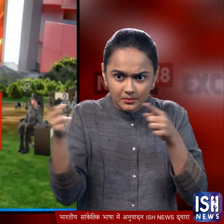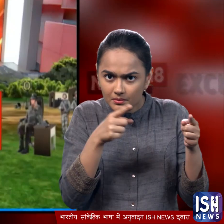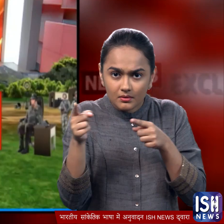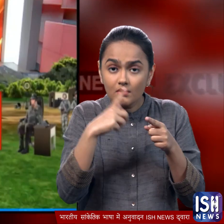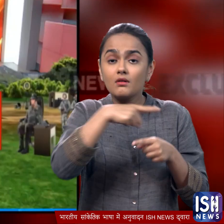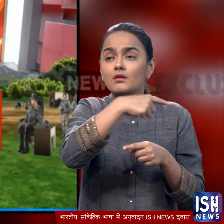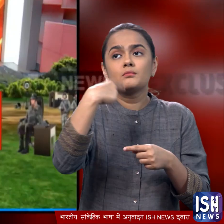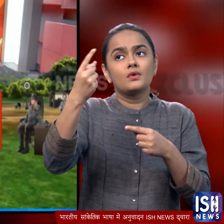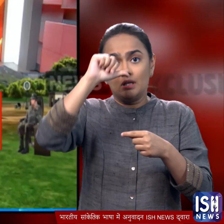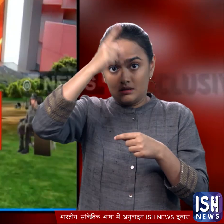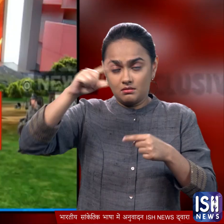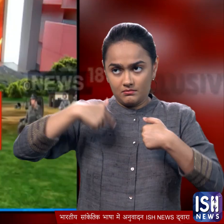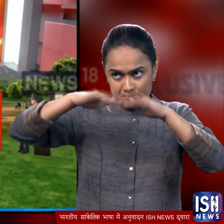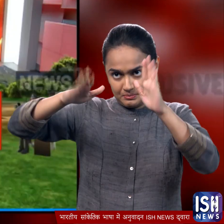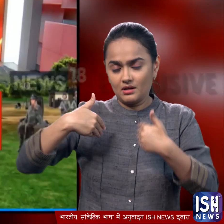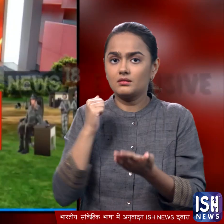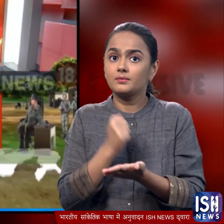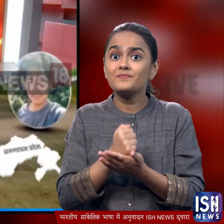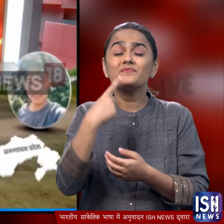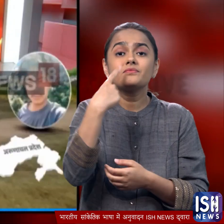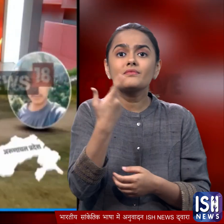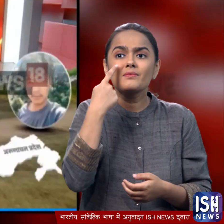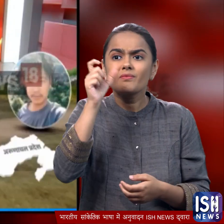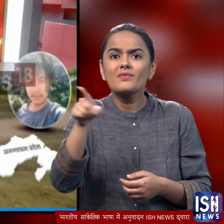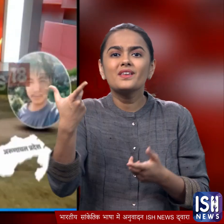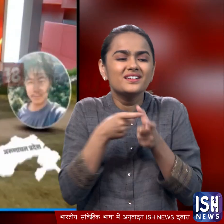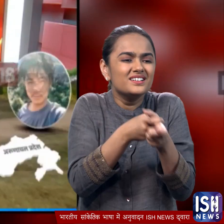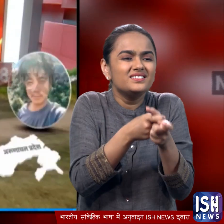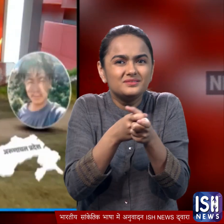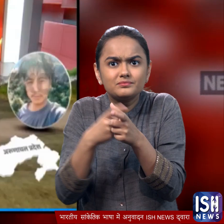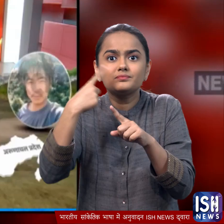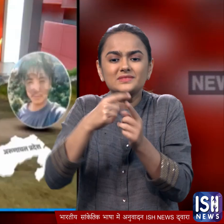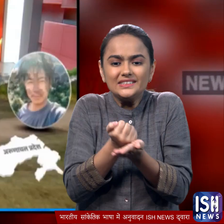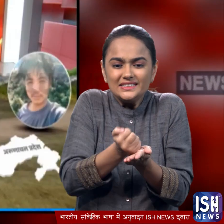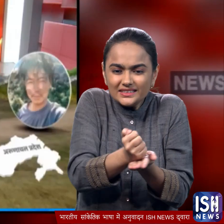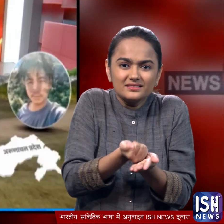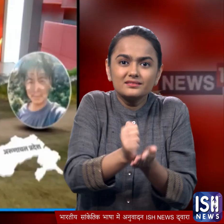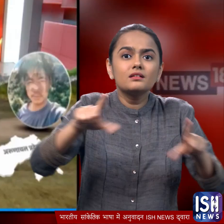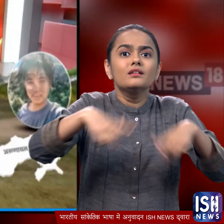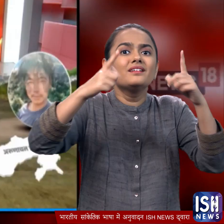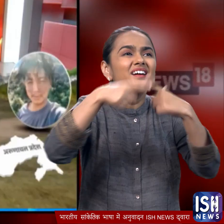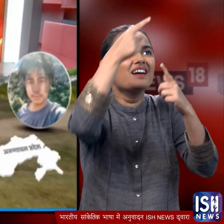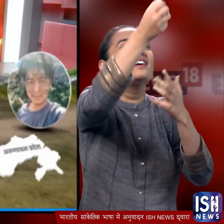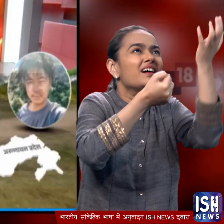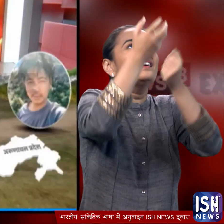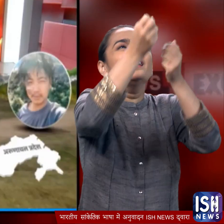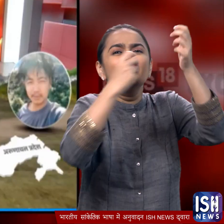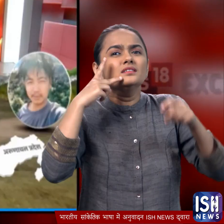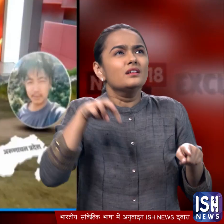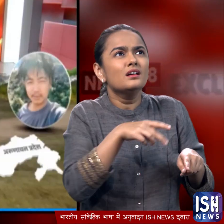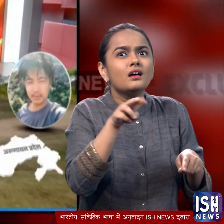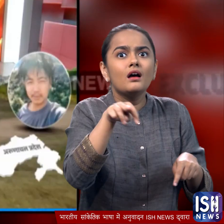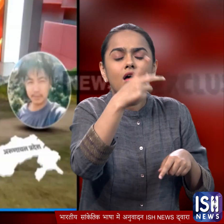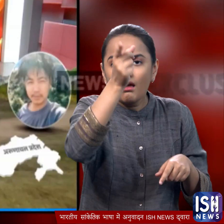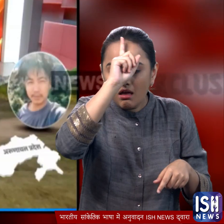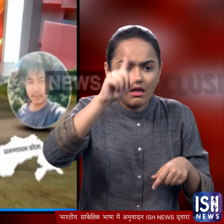तहत उसे भारत को लौटाने की मांग की। बताया गया कि वो लड़का शिकार करने और कुछ जड़ी बूटियां लेने के लिए निकला था, लेकिन रास्ता भटक